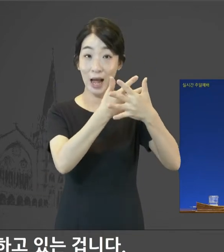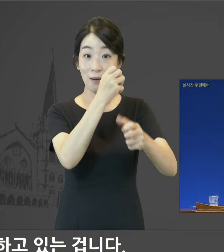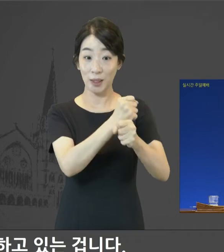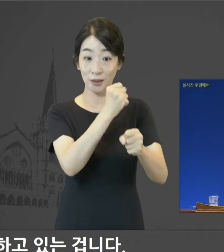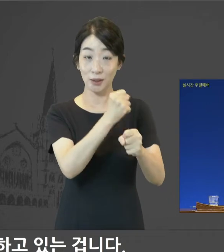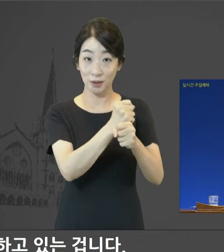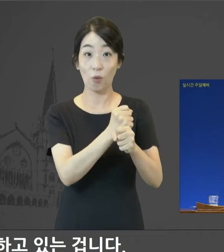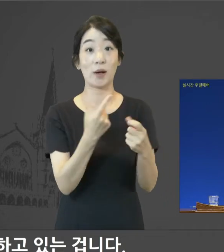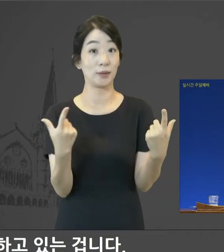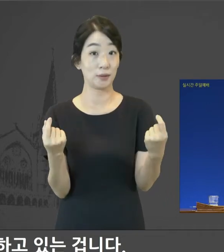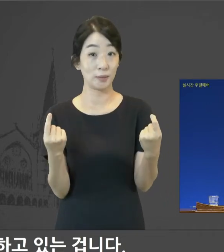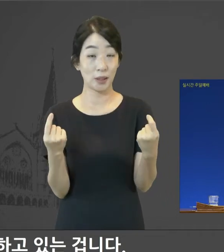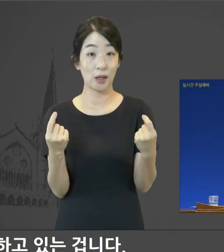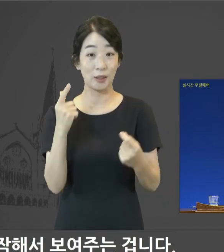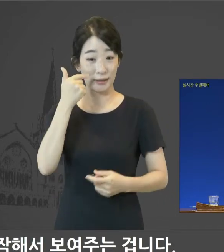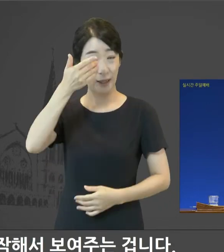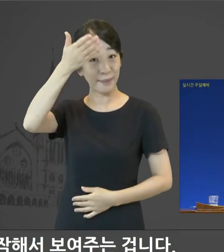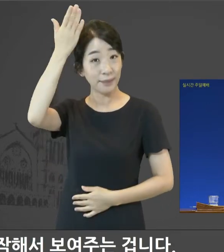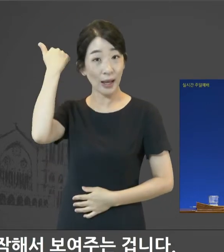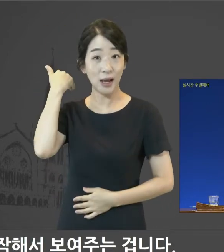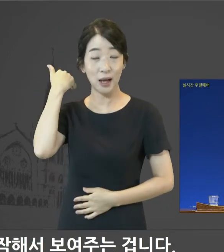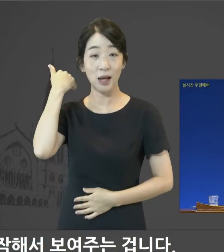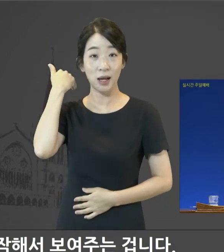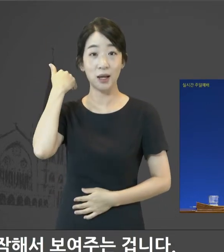요즘은 옛날에는 이렇게